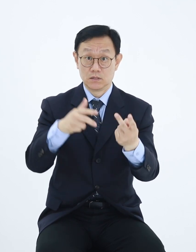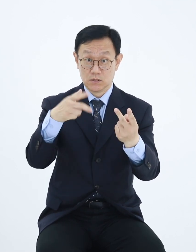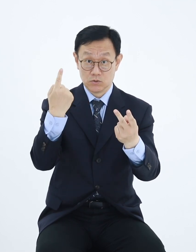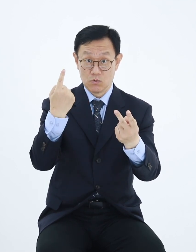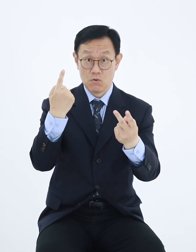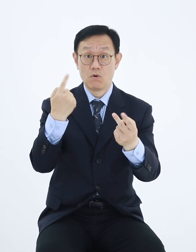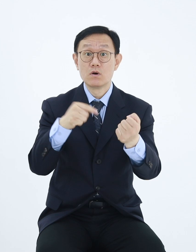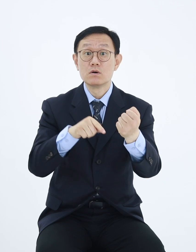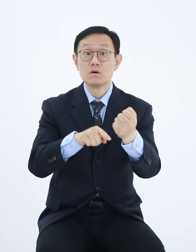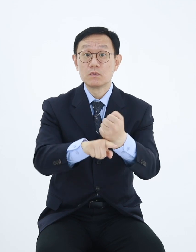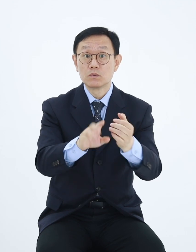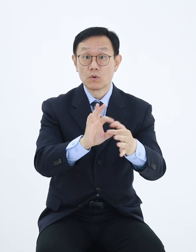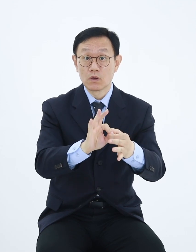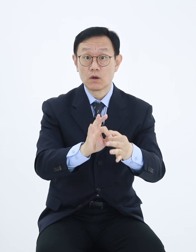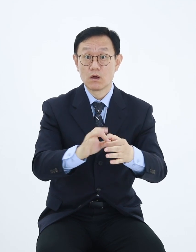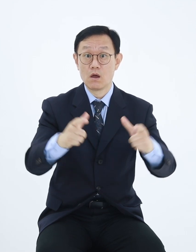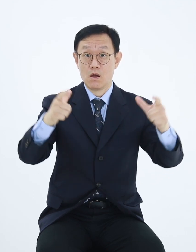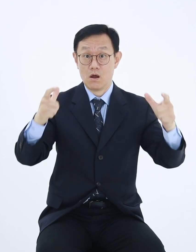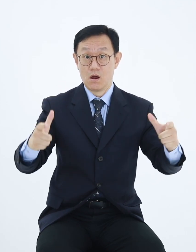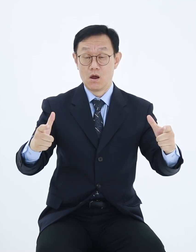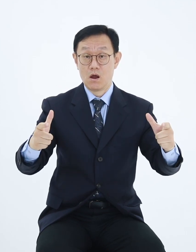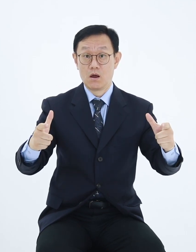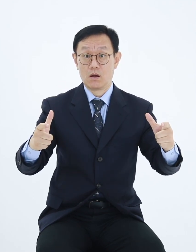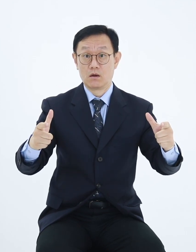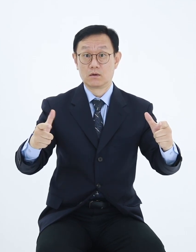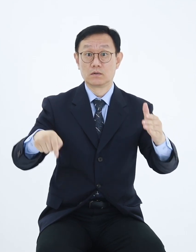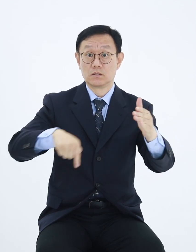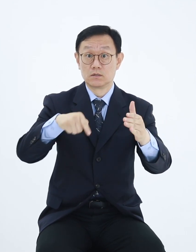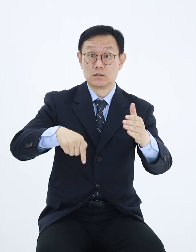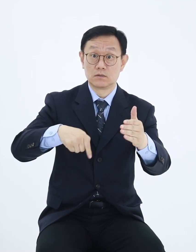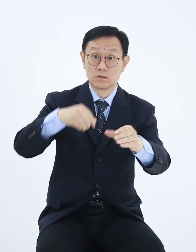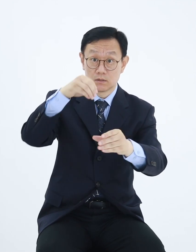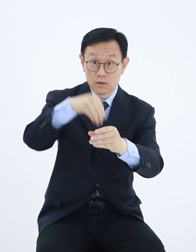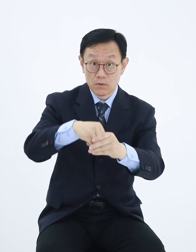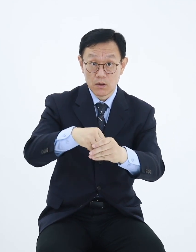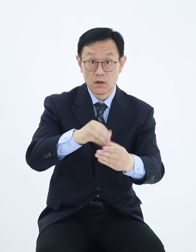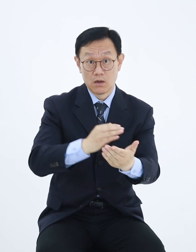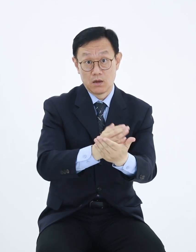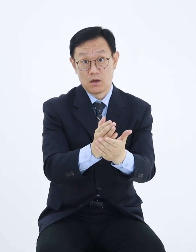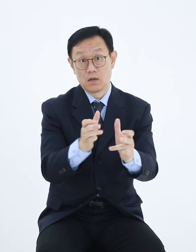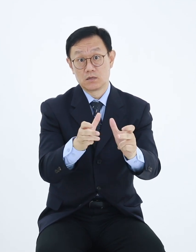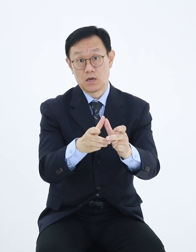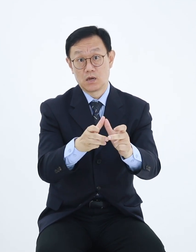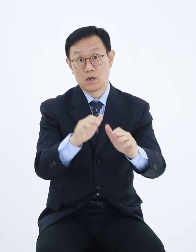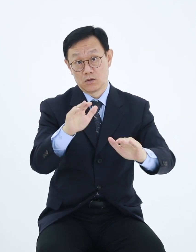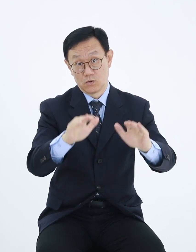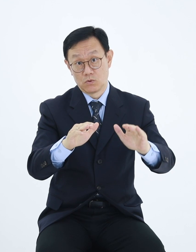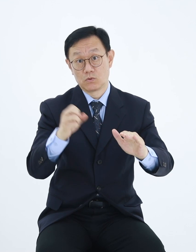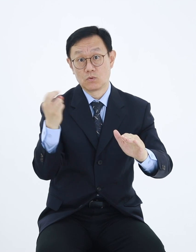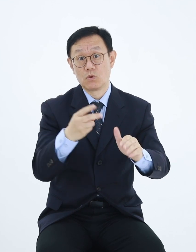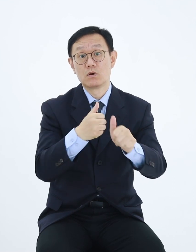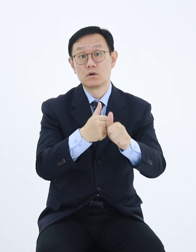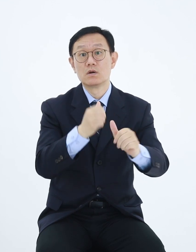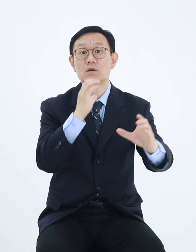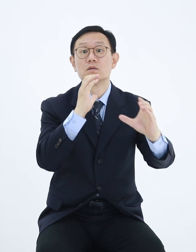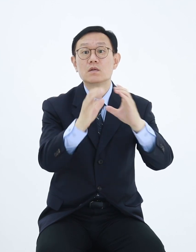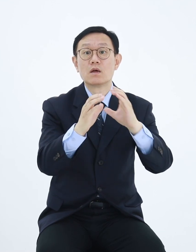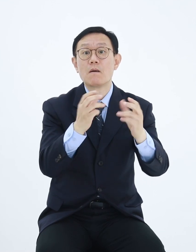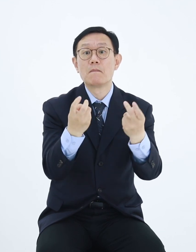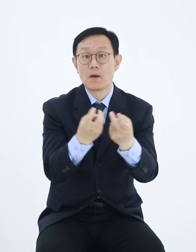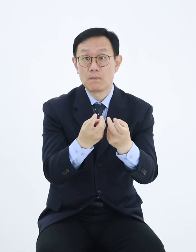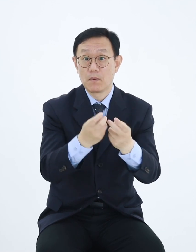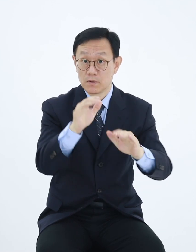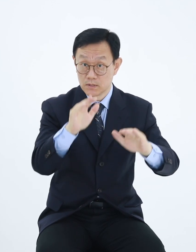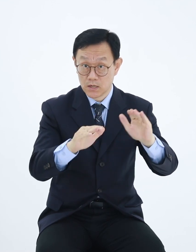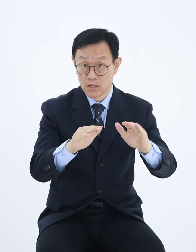제2조 정의를 통해 포괄적으로 정의를 내린 것은 다양한 장애의 유형과 정도, 그에 따른 의사소통 방식의